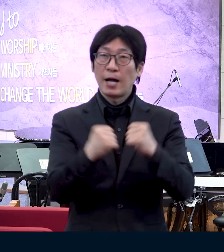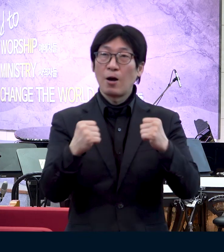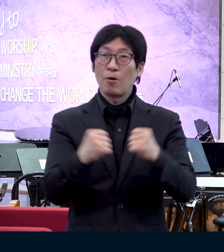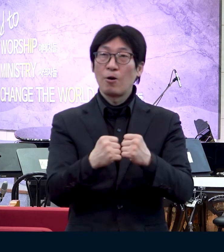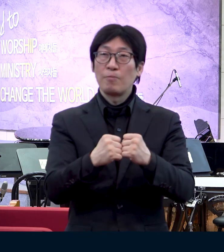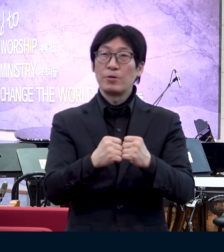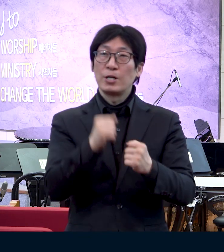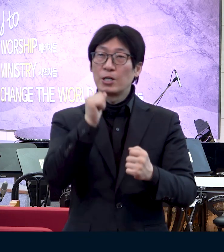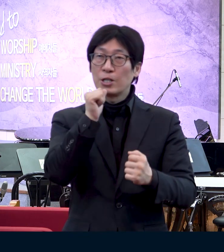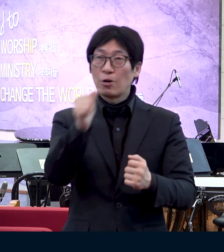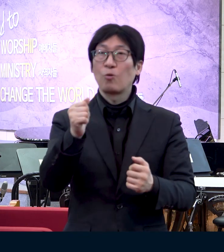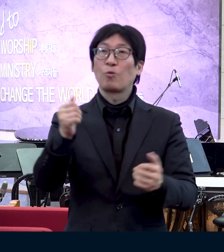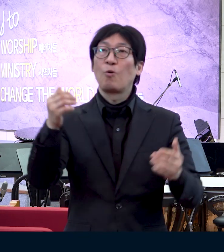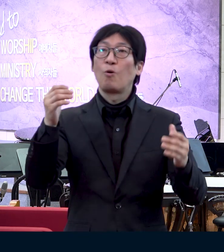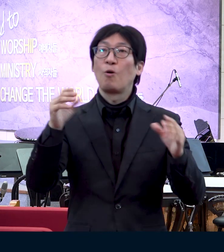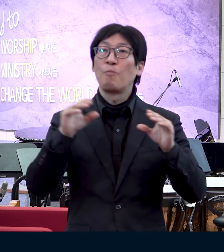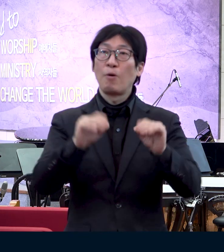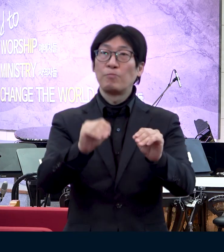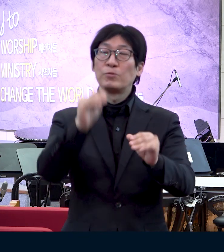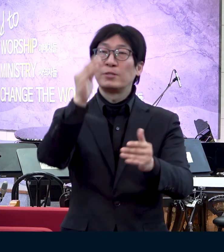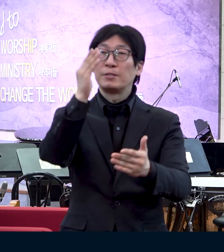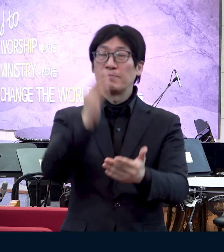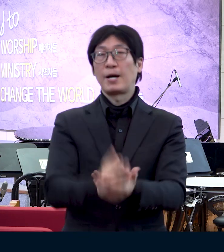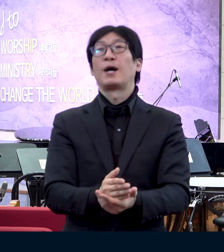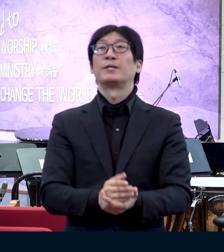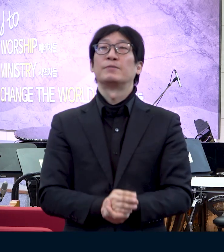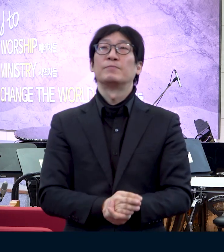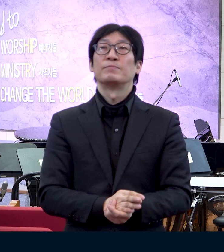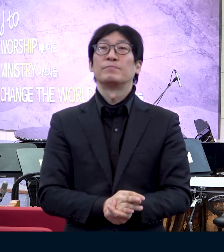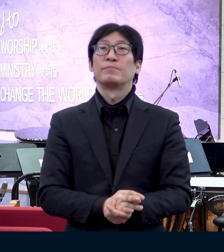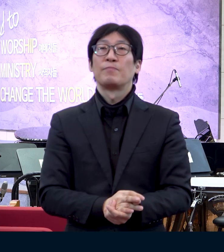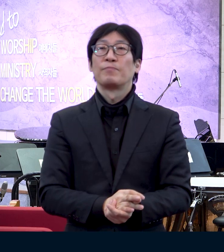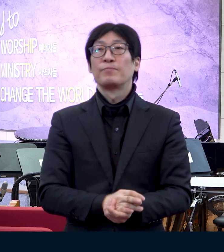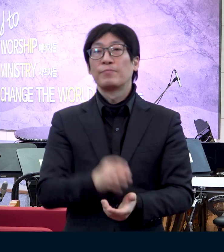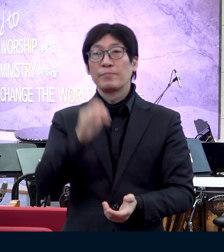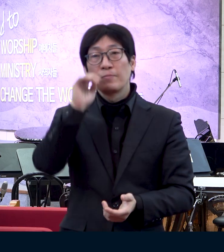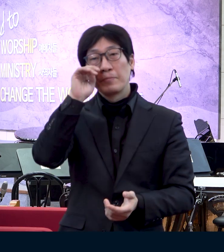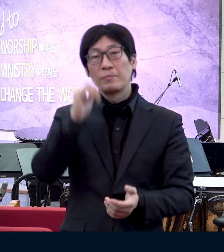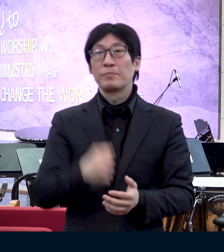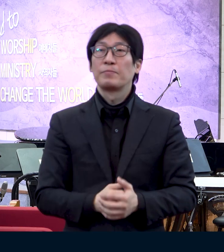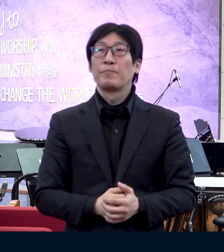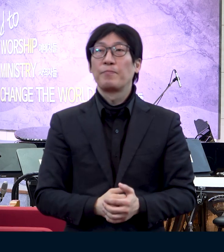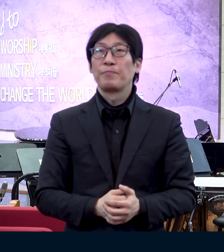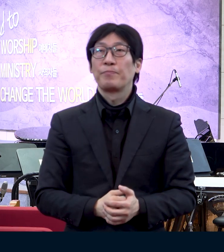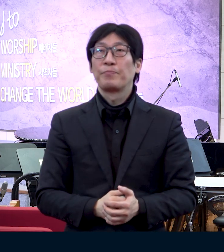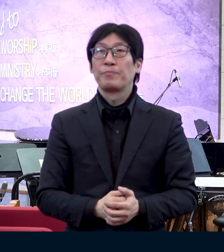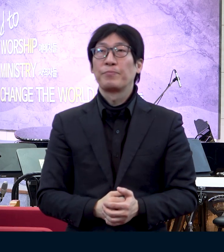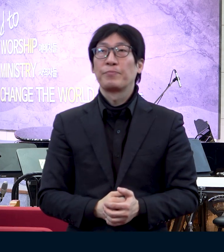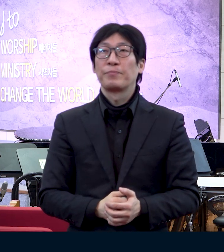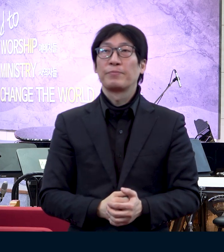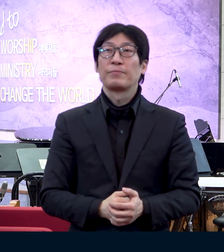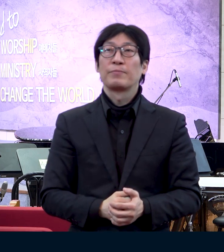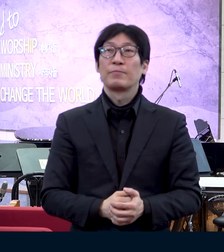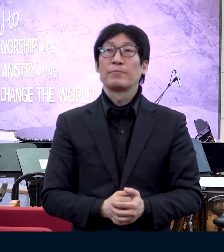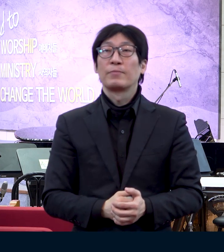결코 멈추지 마십시오. 가족을 지키기 위한 거룩한 싸움을 결코 멈추지 마십시오.